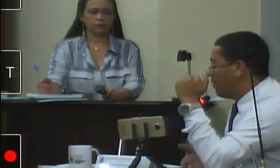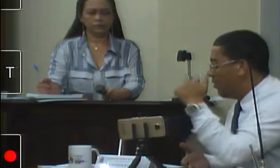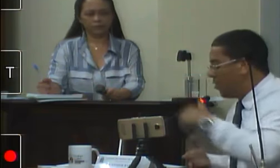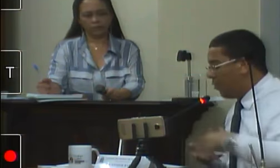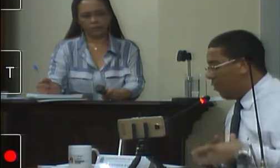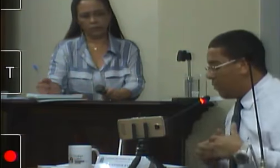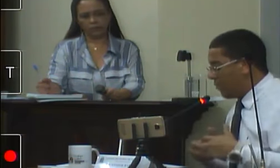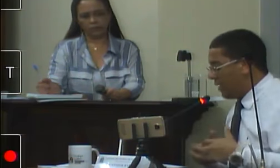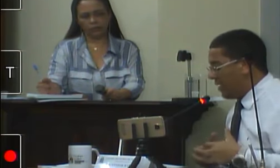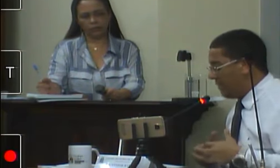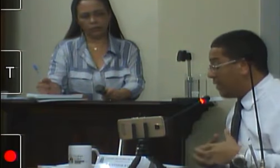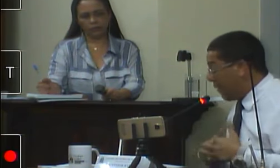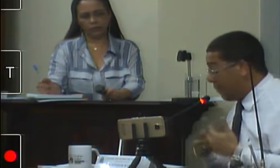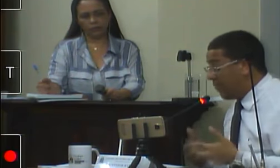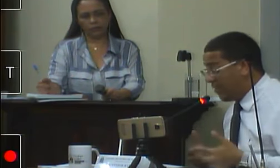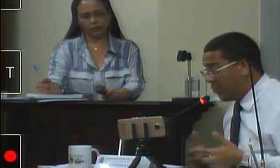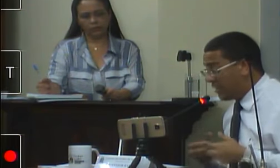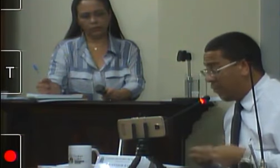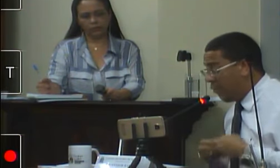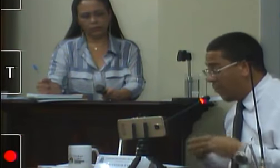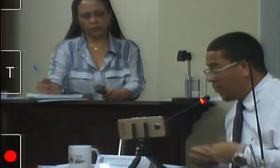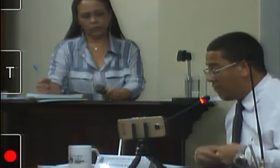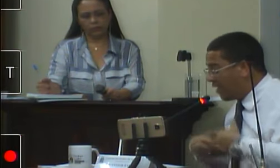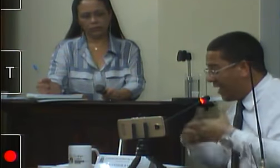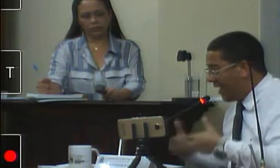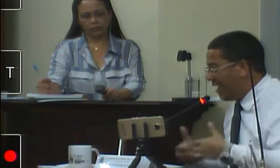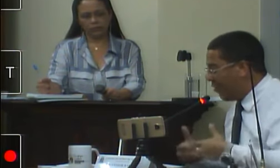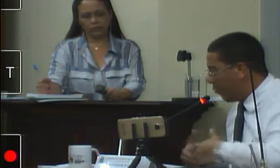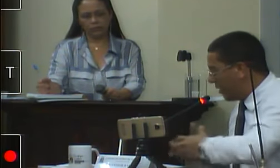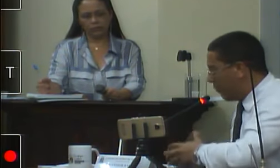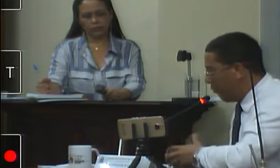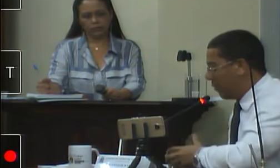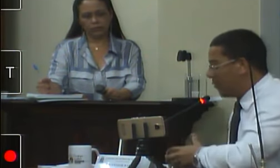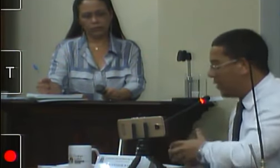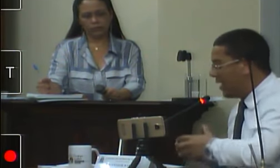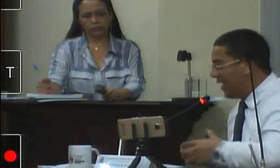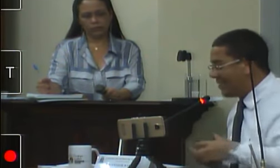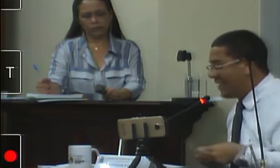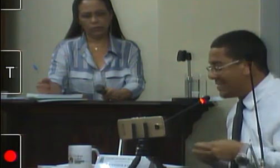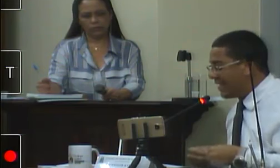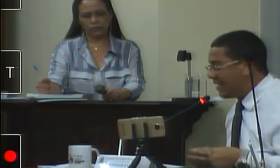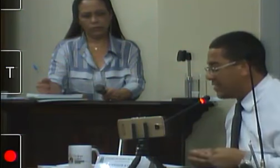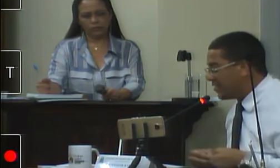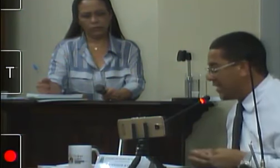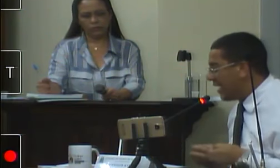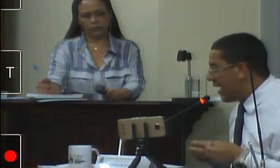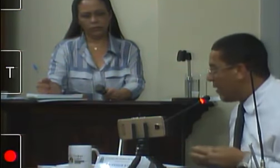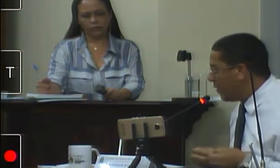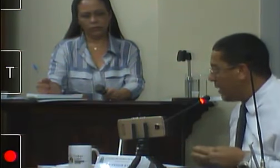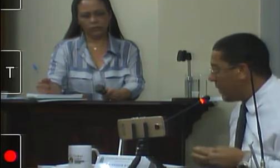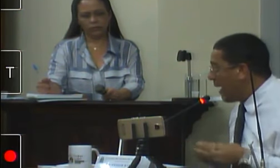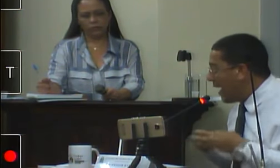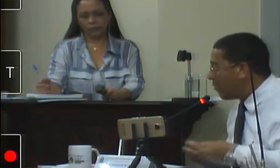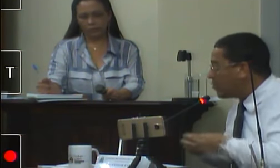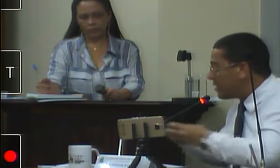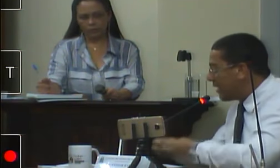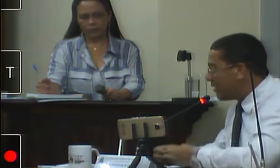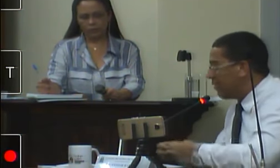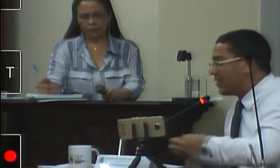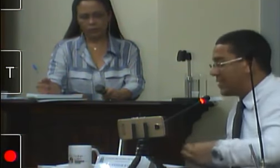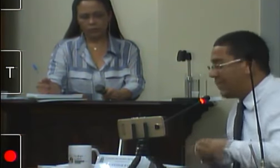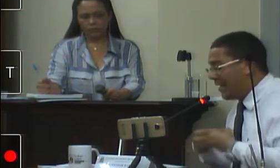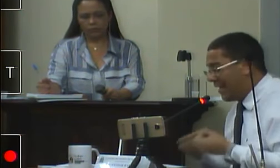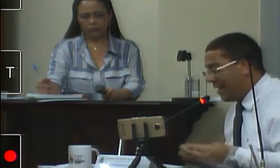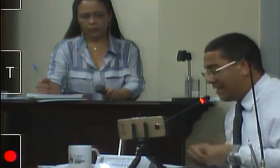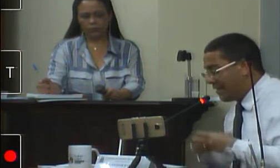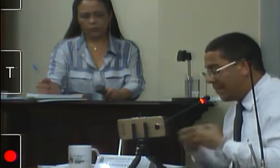Então, fica uma pergunta. Como provocar o poder público a dar essa garantia que a água, da água do cidadão,